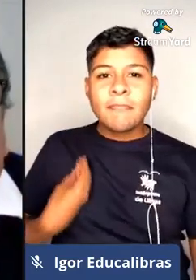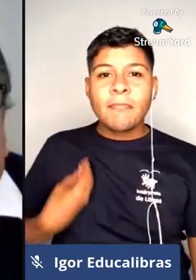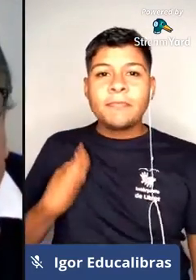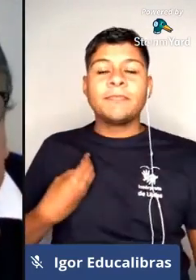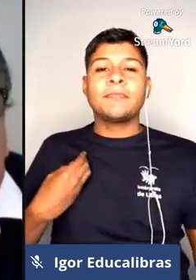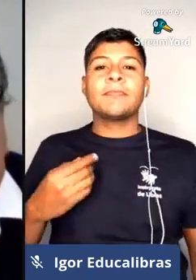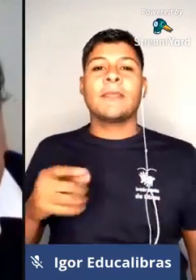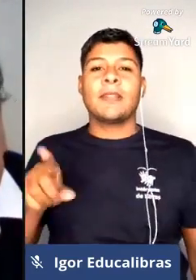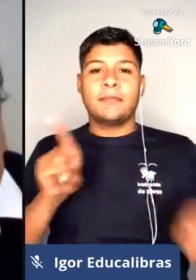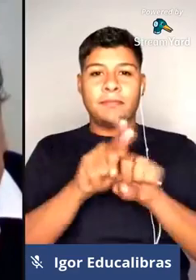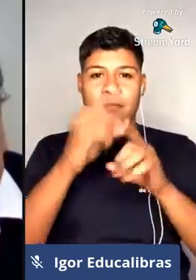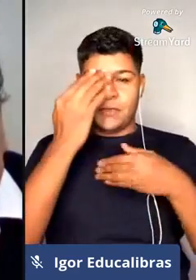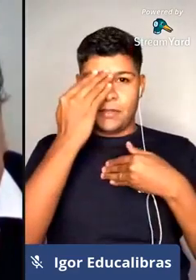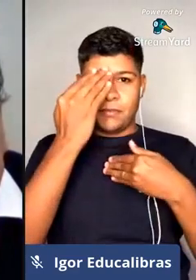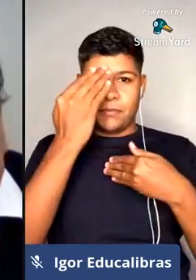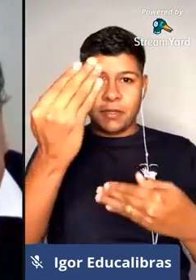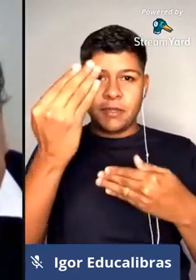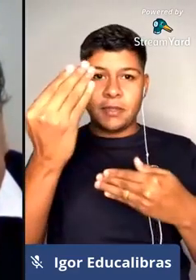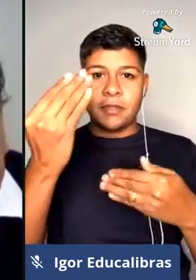Obrigado